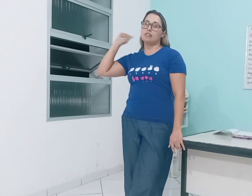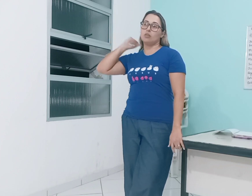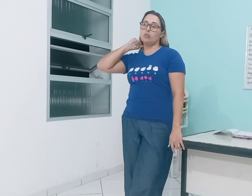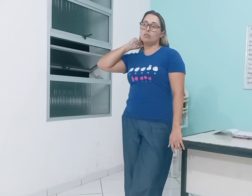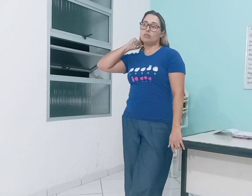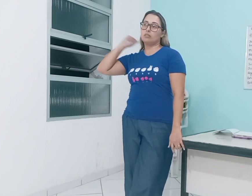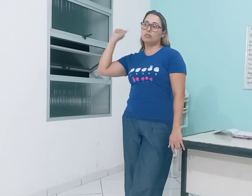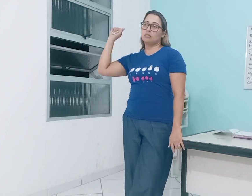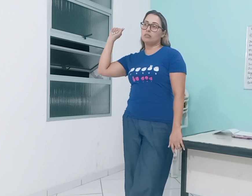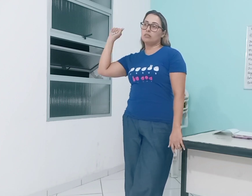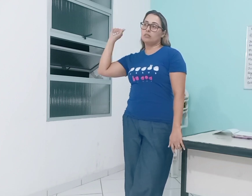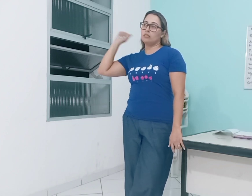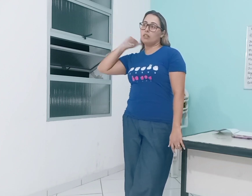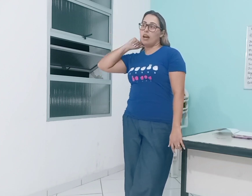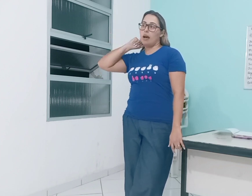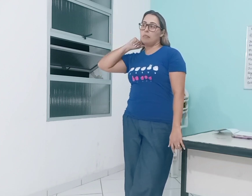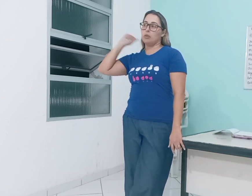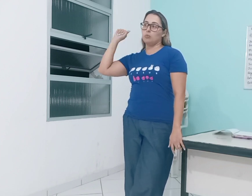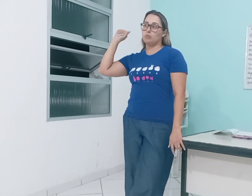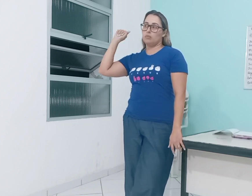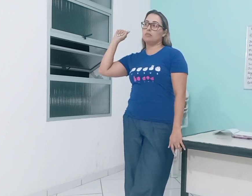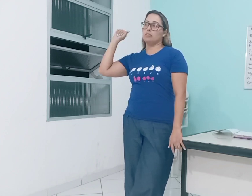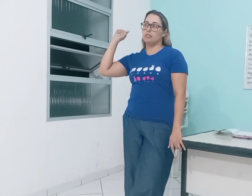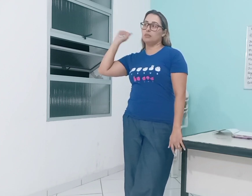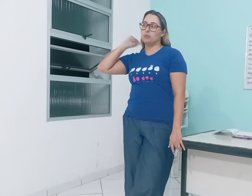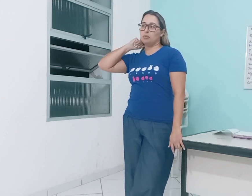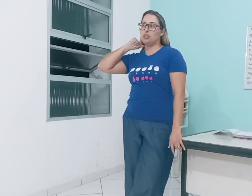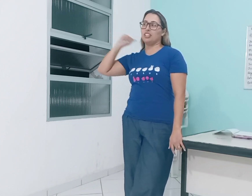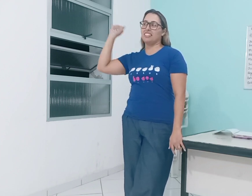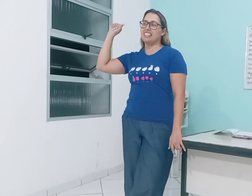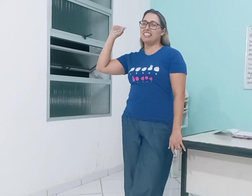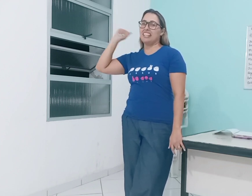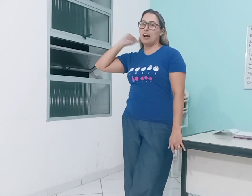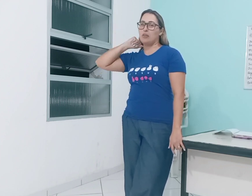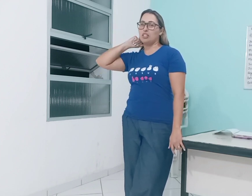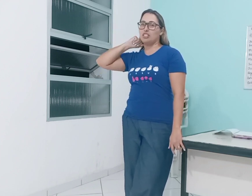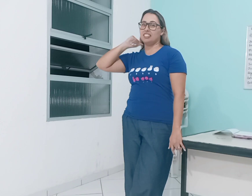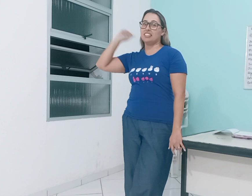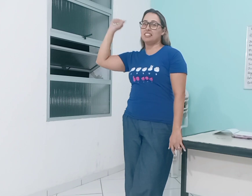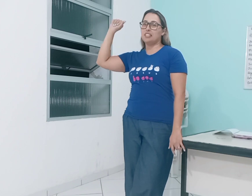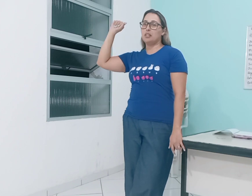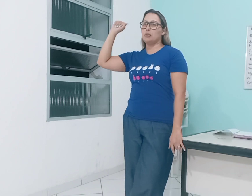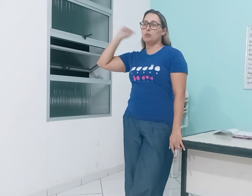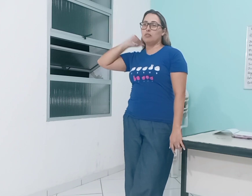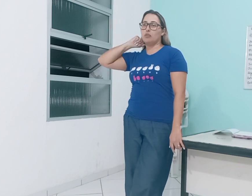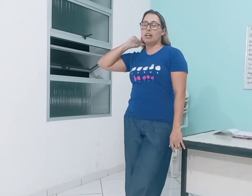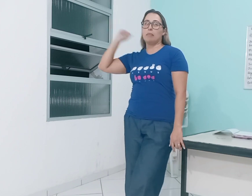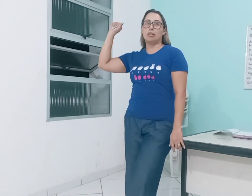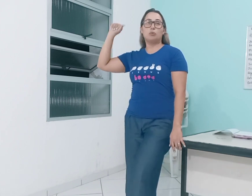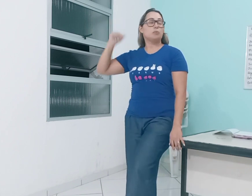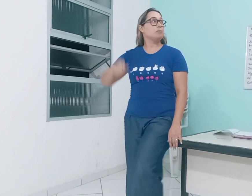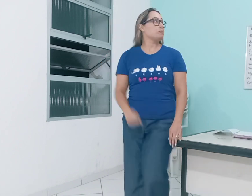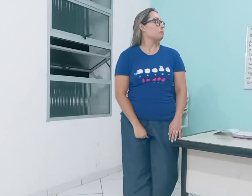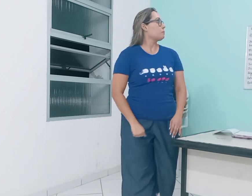assim. Abril. Puxando aqui, né, a cordinha do enfocamento.